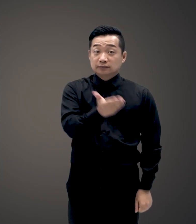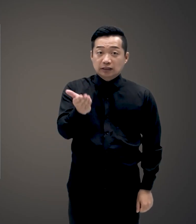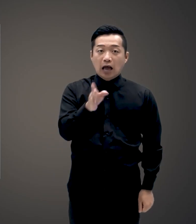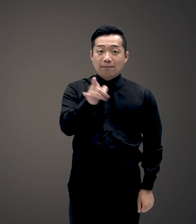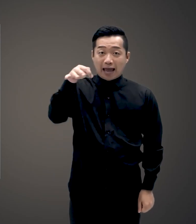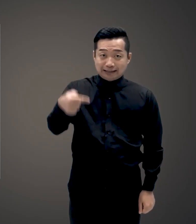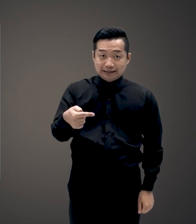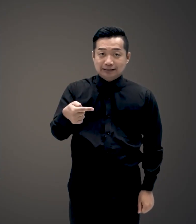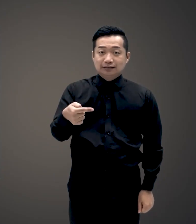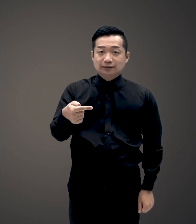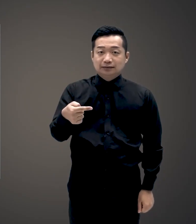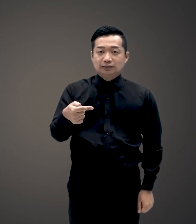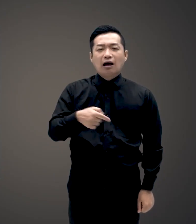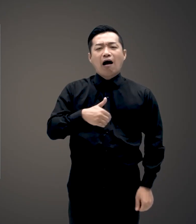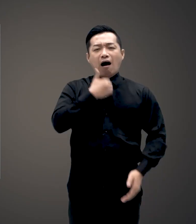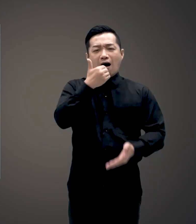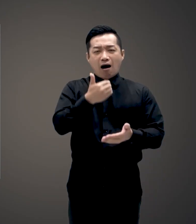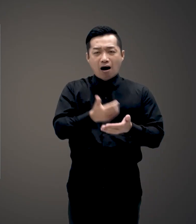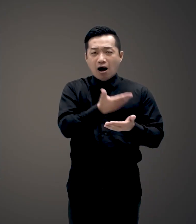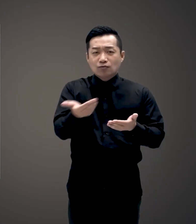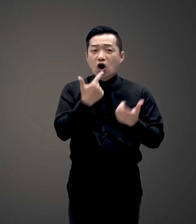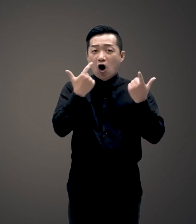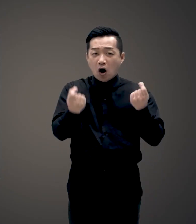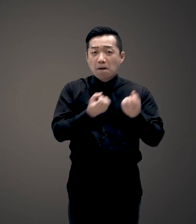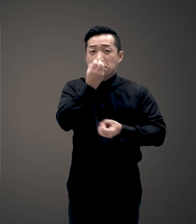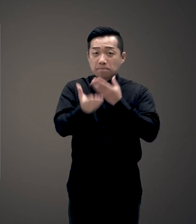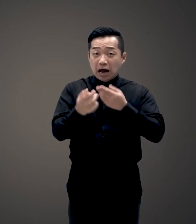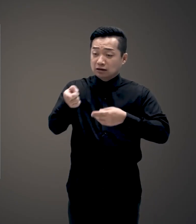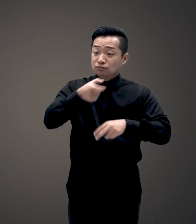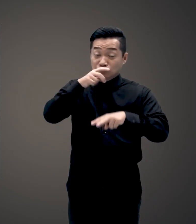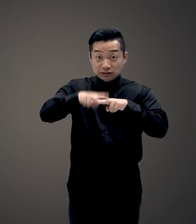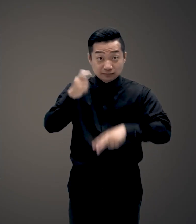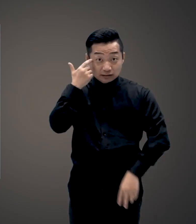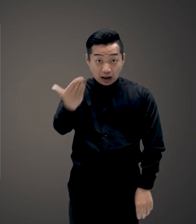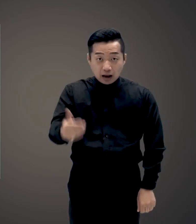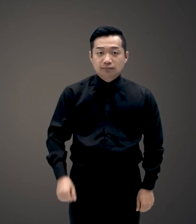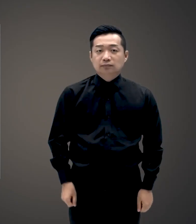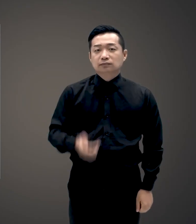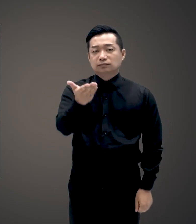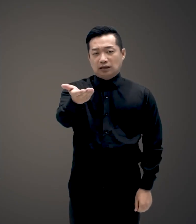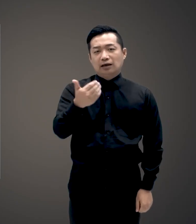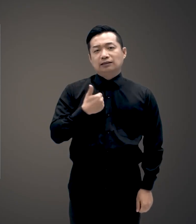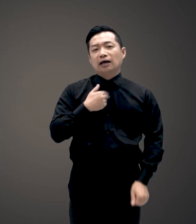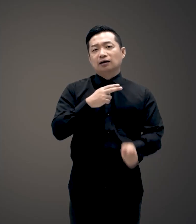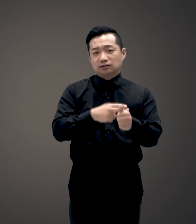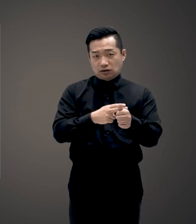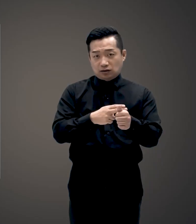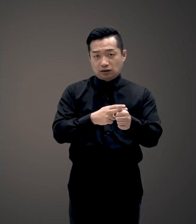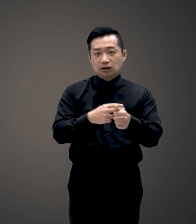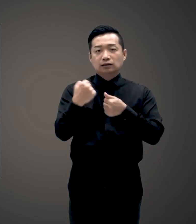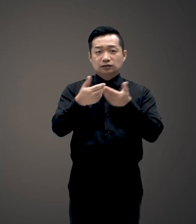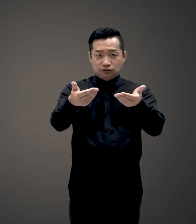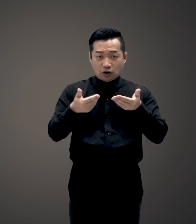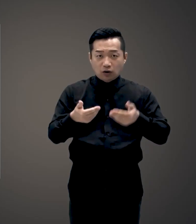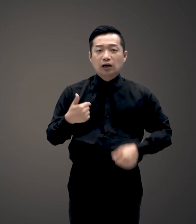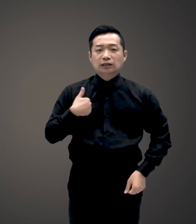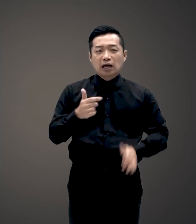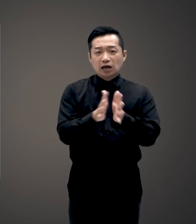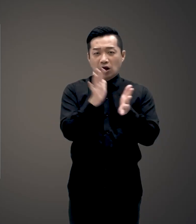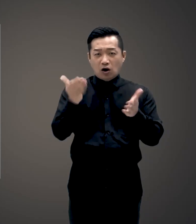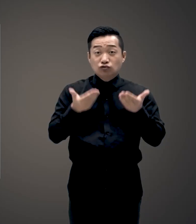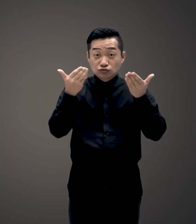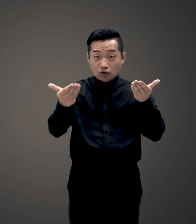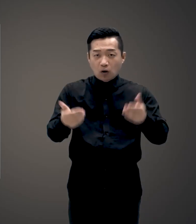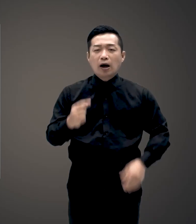그대는 베르길리우스 벅찬 강물인 양 말을 퍼부으시던 저 셈이시여. 그대 나의 스승이여 가르치미언이 내게